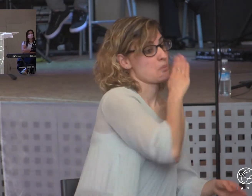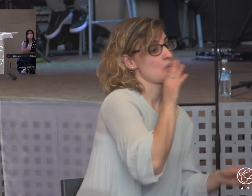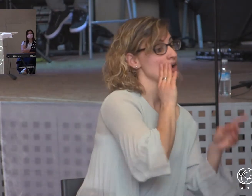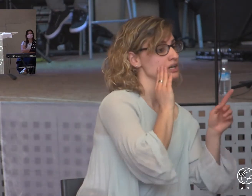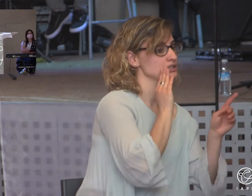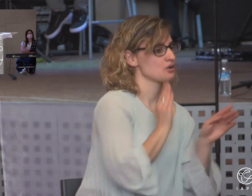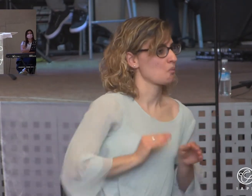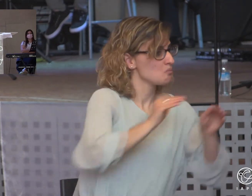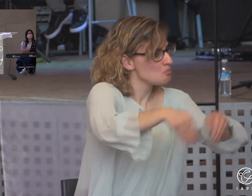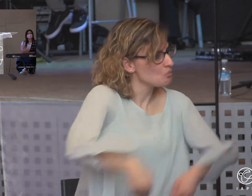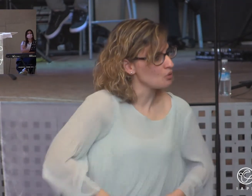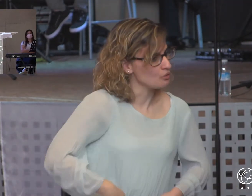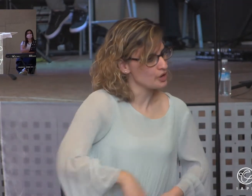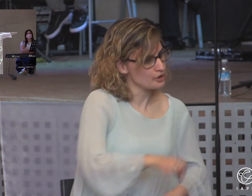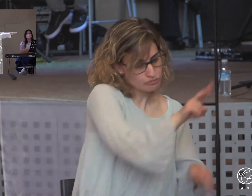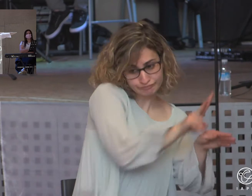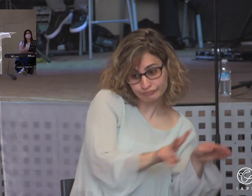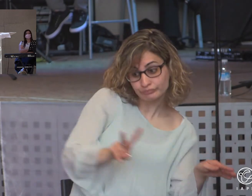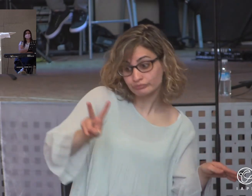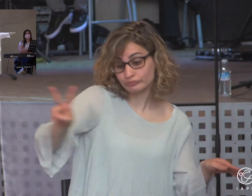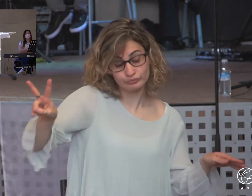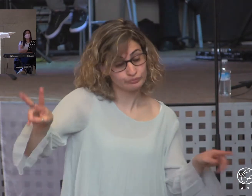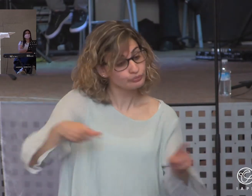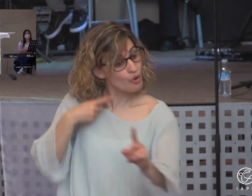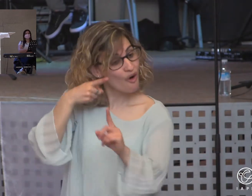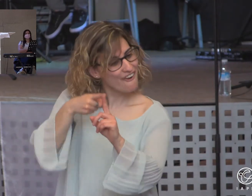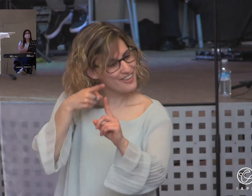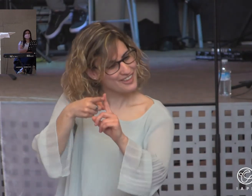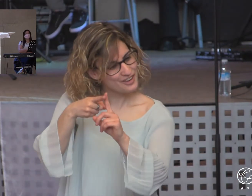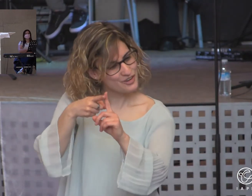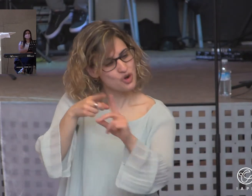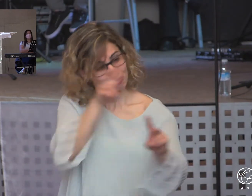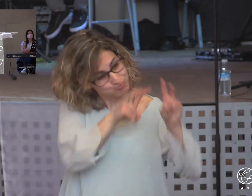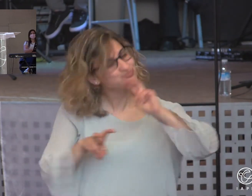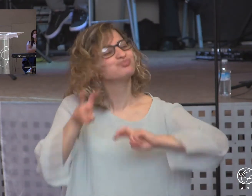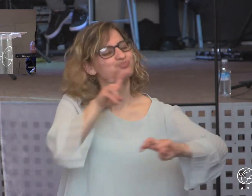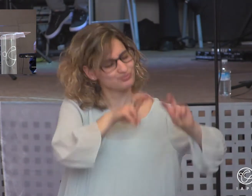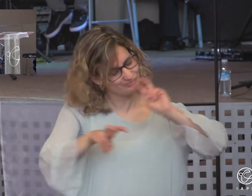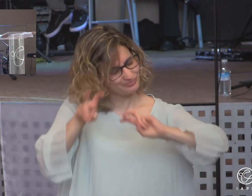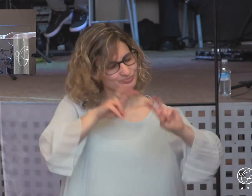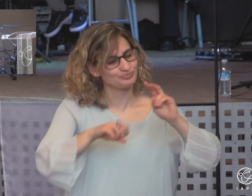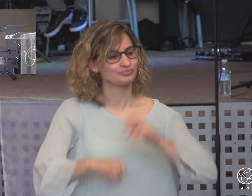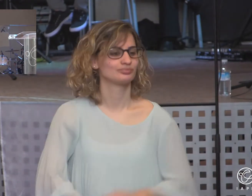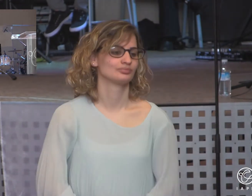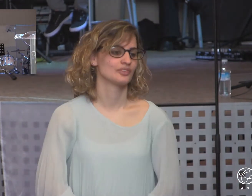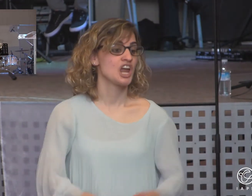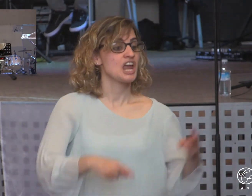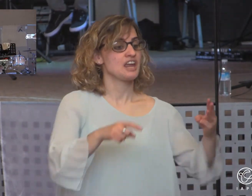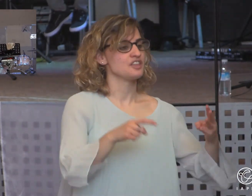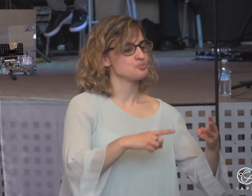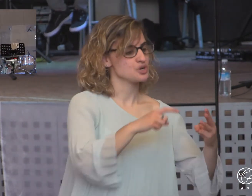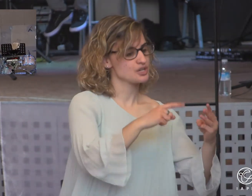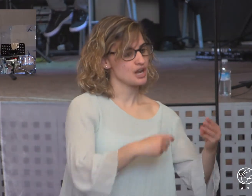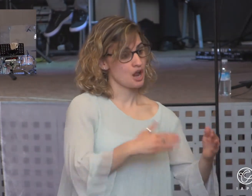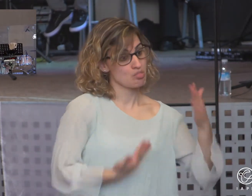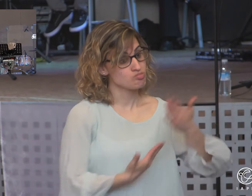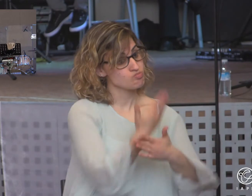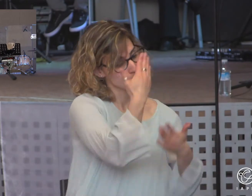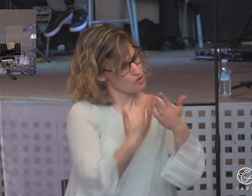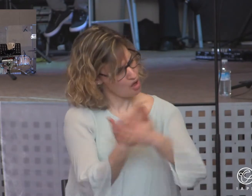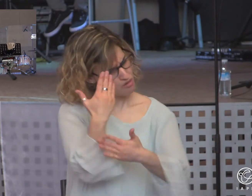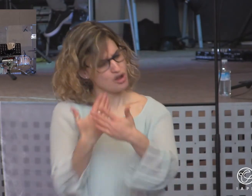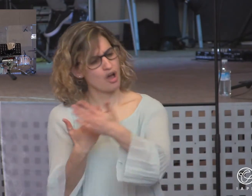día de estar buscándole, encuentran a Jesús. ¿Dónde pensáis vosotros que estaba Jesús?